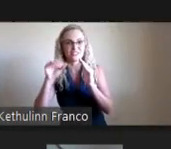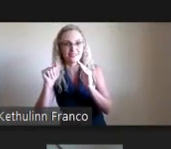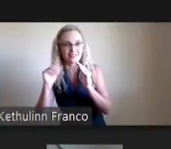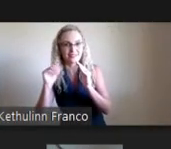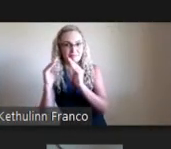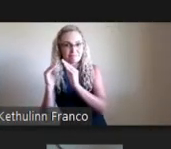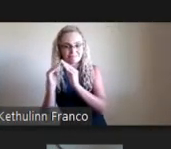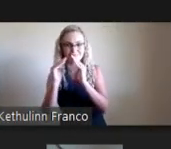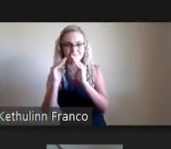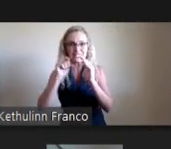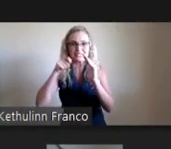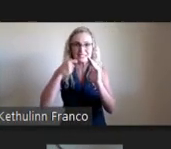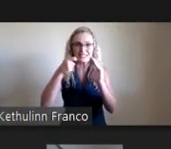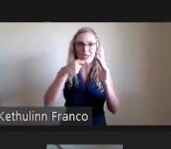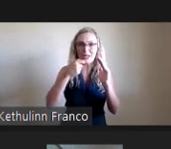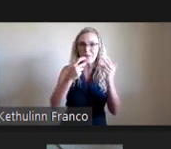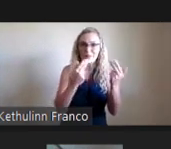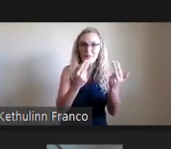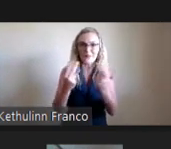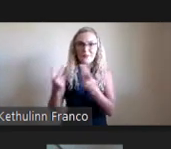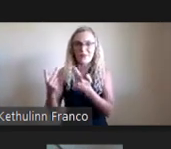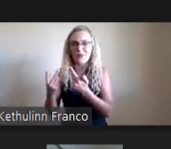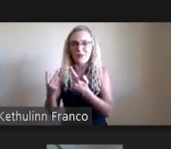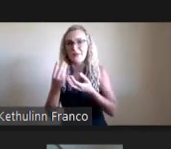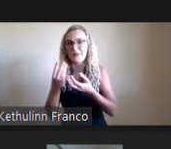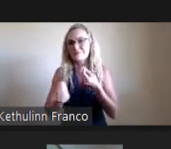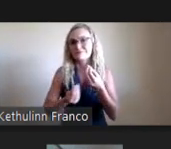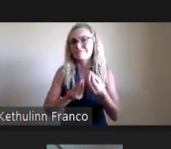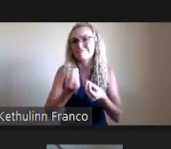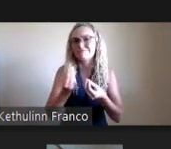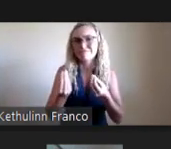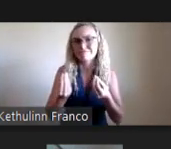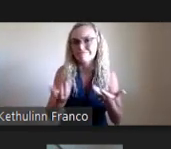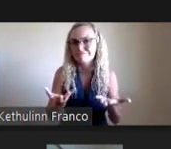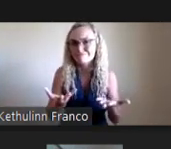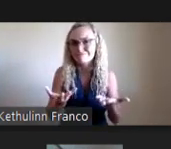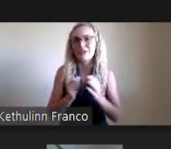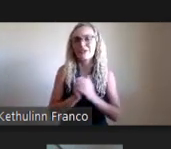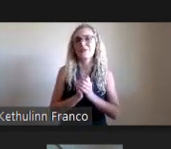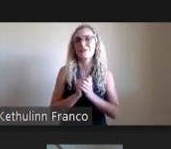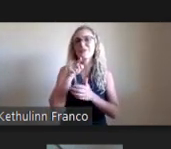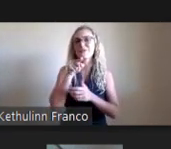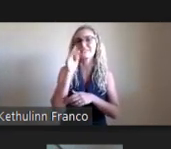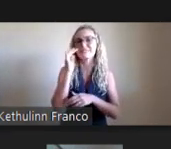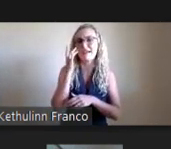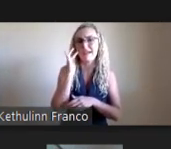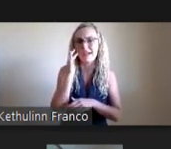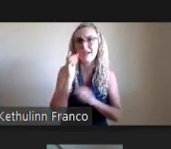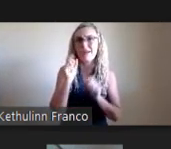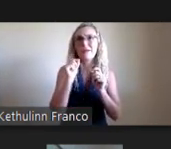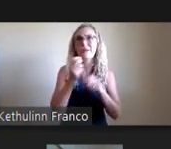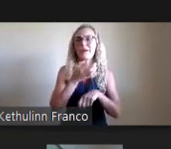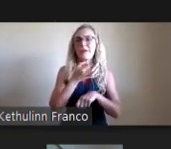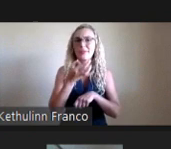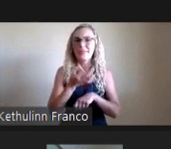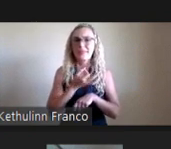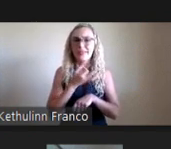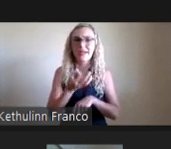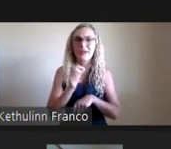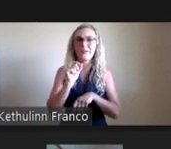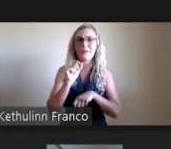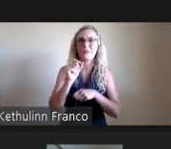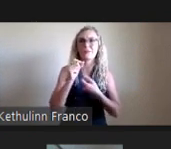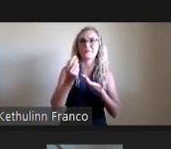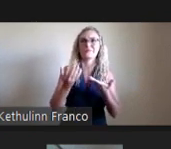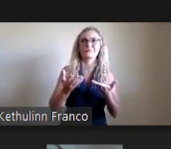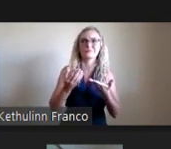algumas limitações, né? E aí, o que vocês poderiam sugerir nesse sentido? Talvez a gente pensar em criar um aplicativo, não sei.